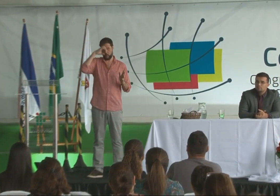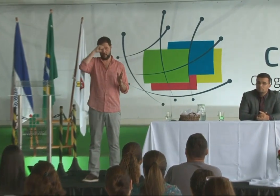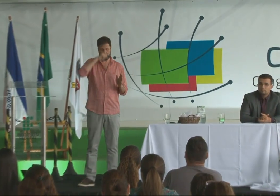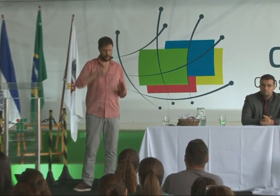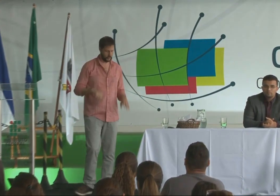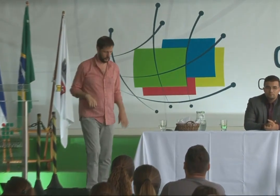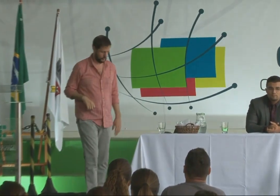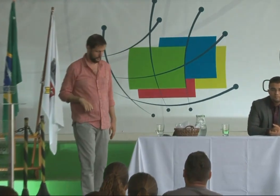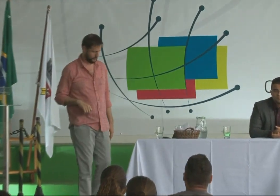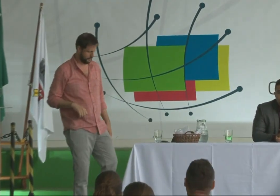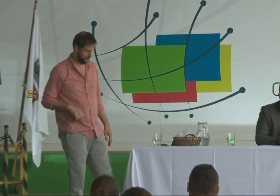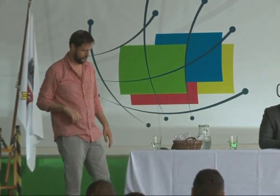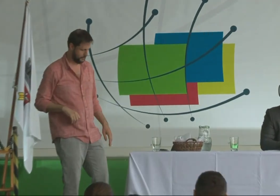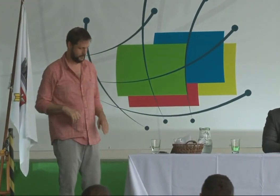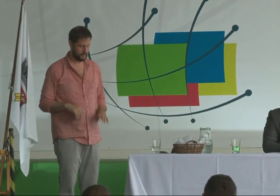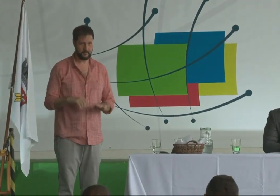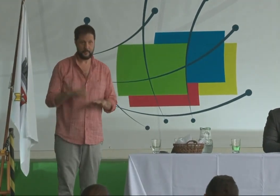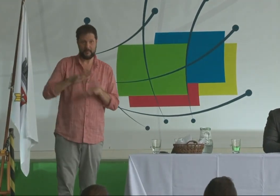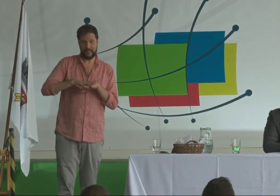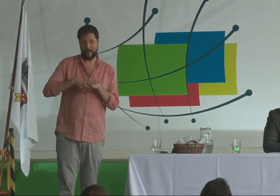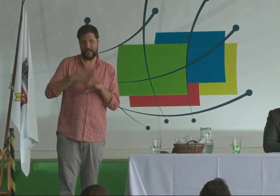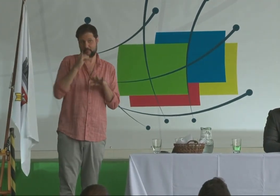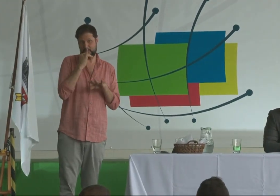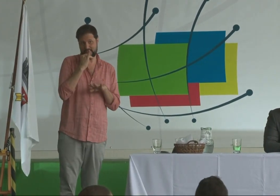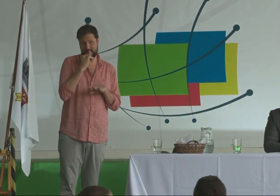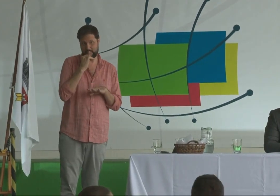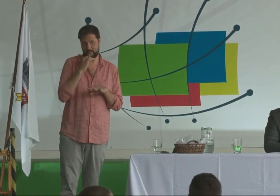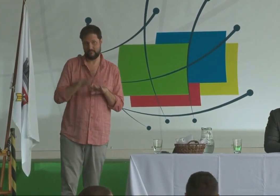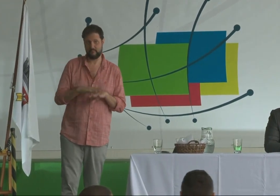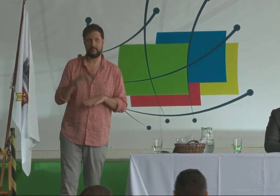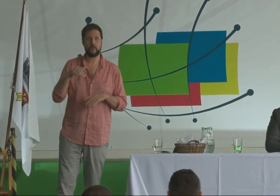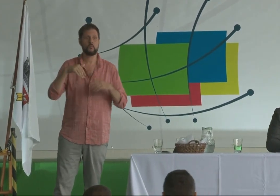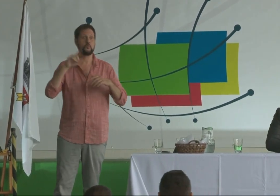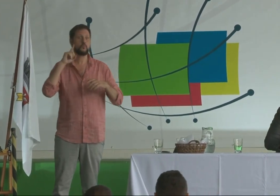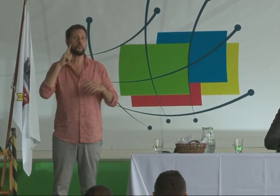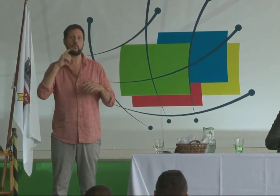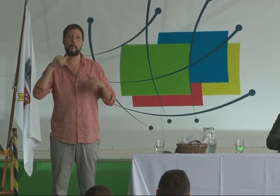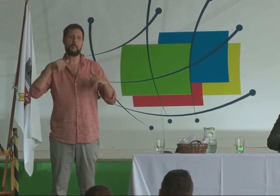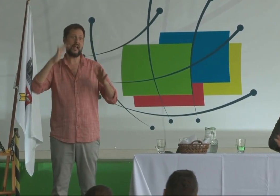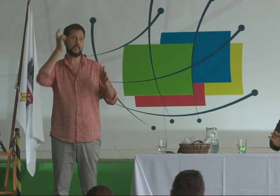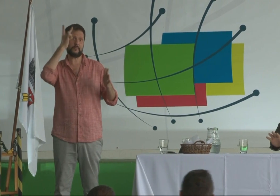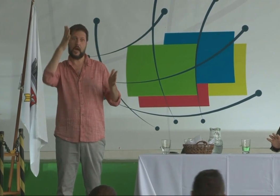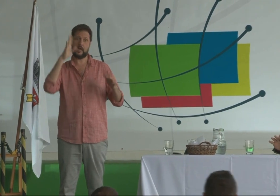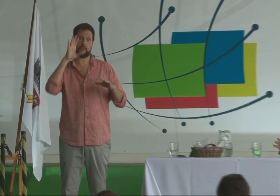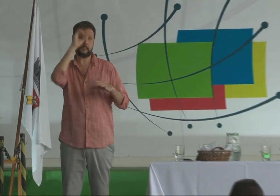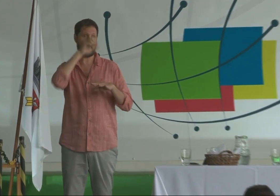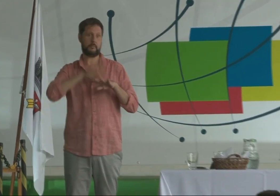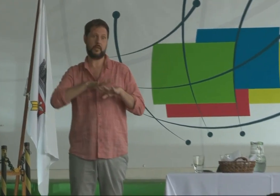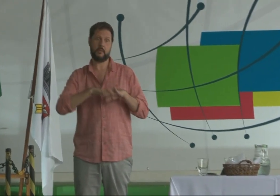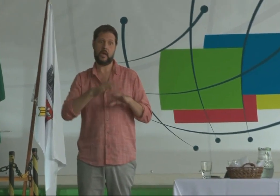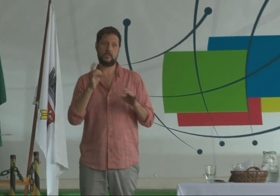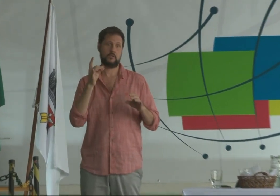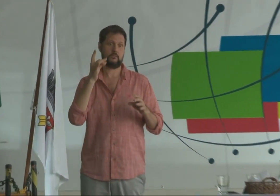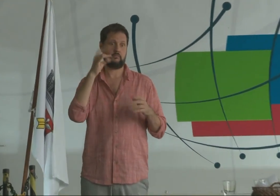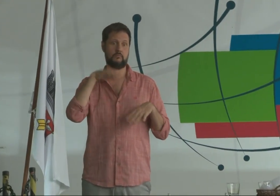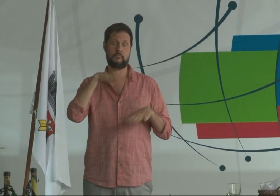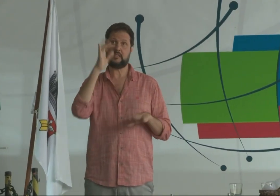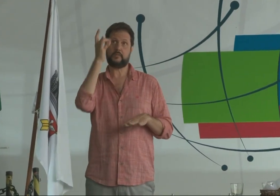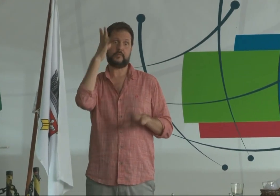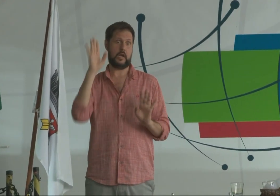Então, como eu aprendi matemática? Então, isso, para os cursos, é muito mais fácil para